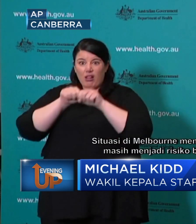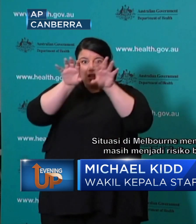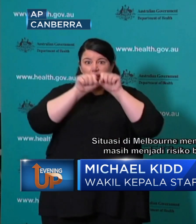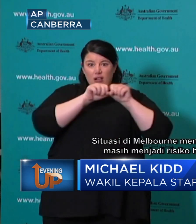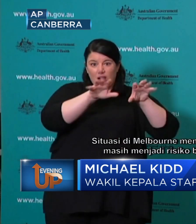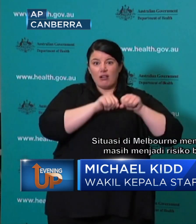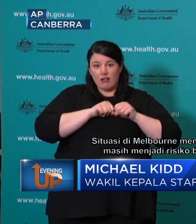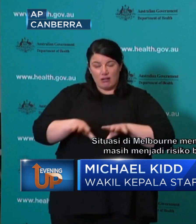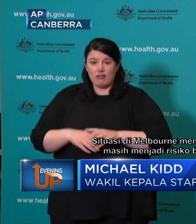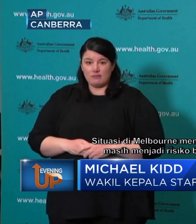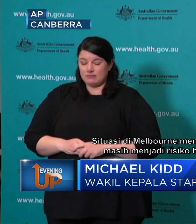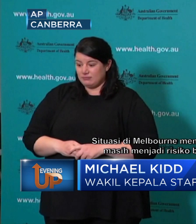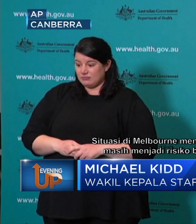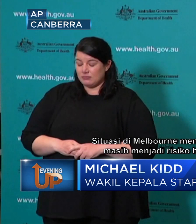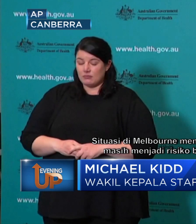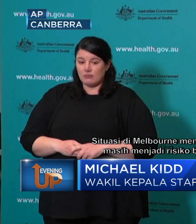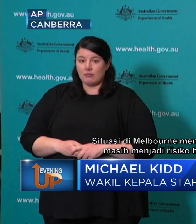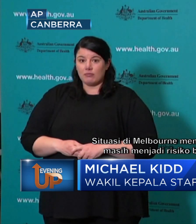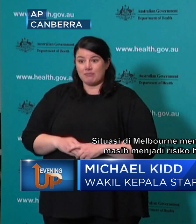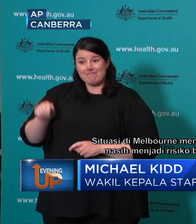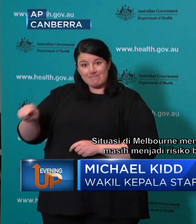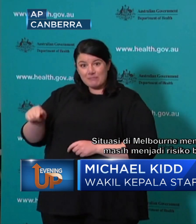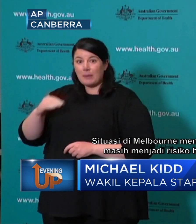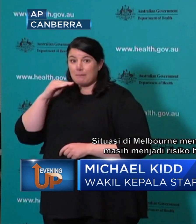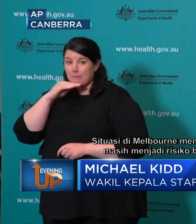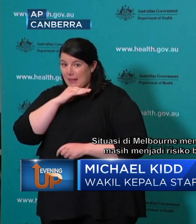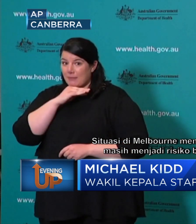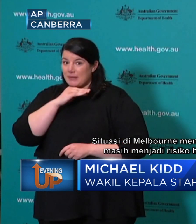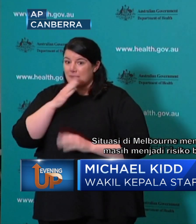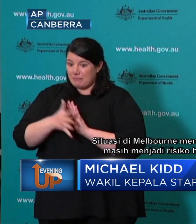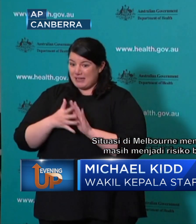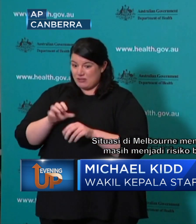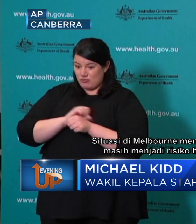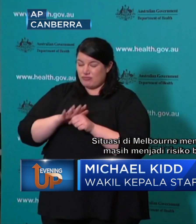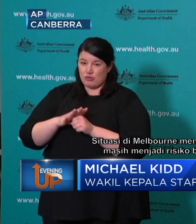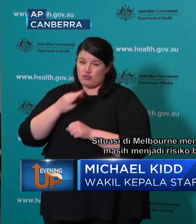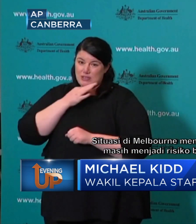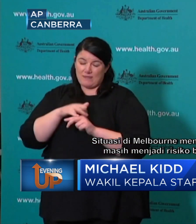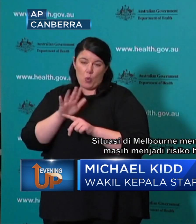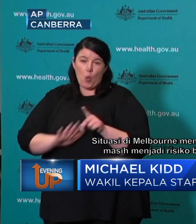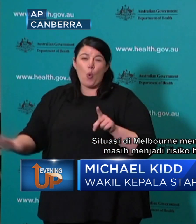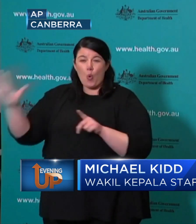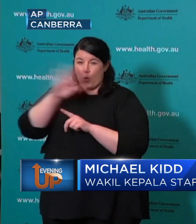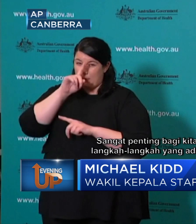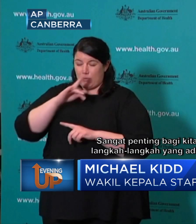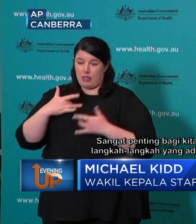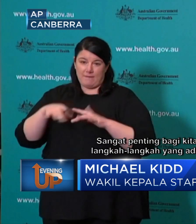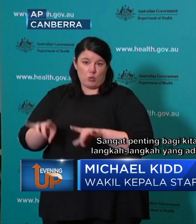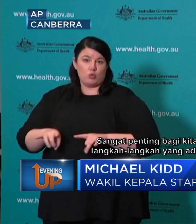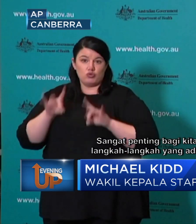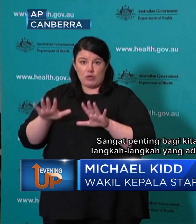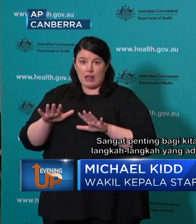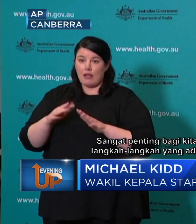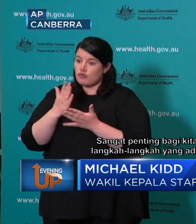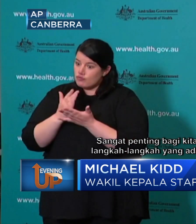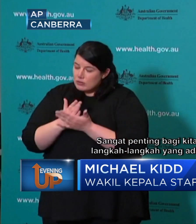season in Melbourne Rich should know gimana injuries Souls Friends edit